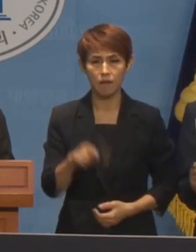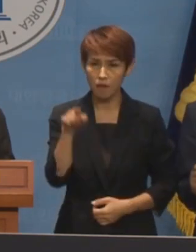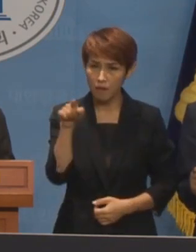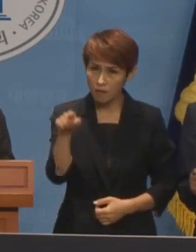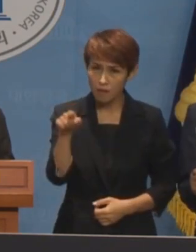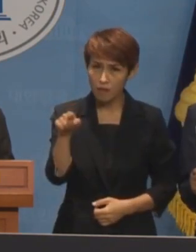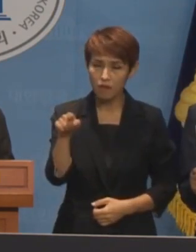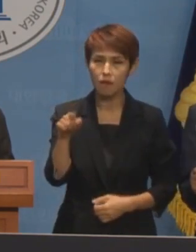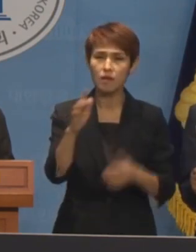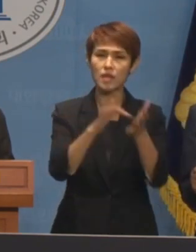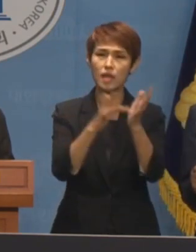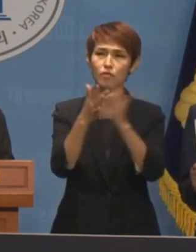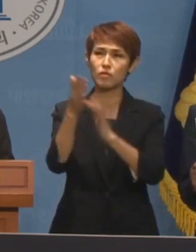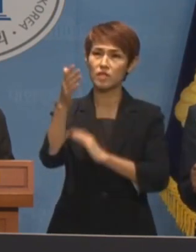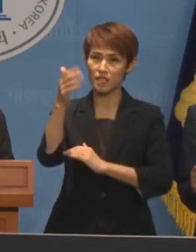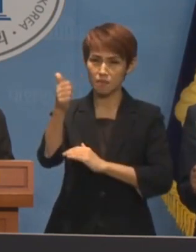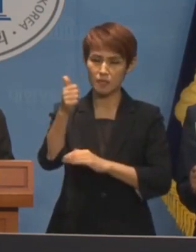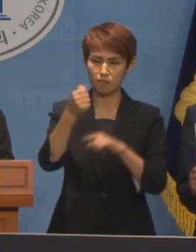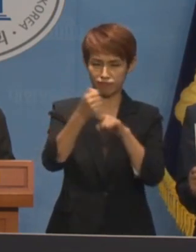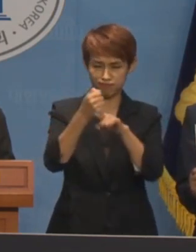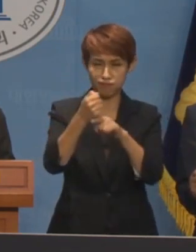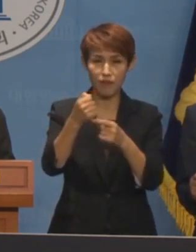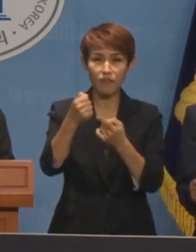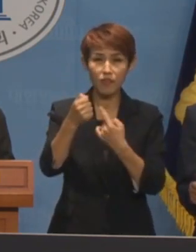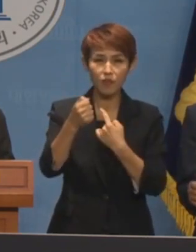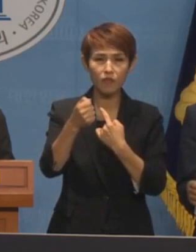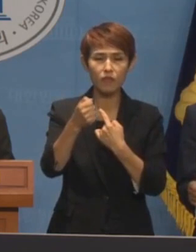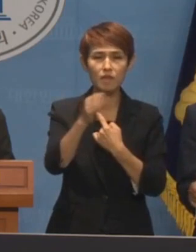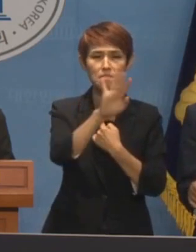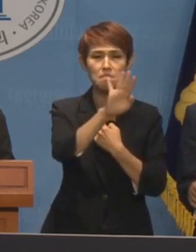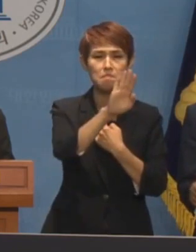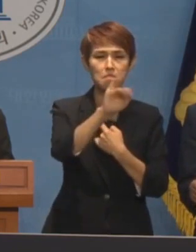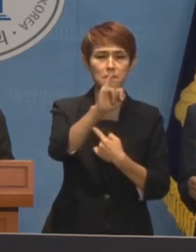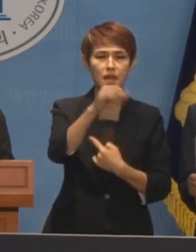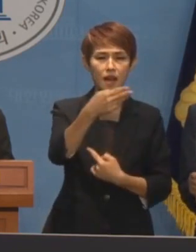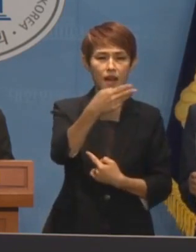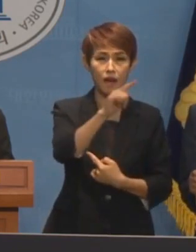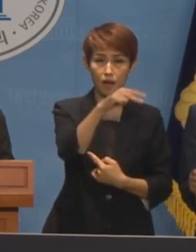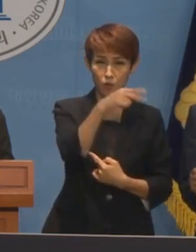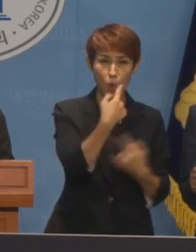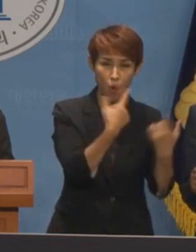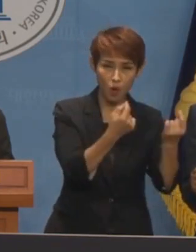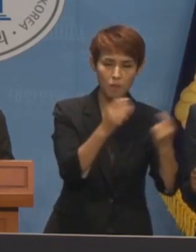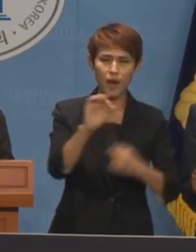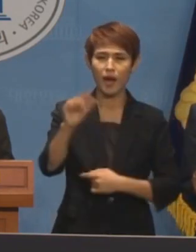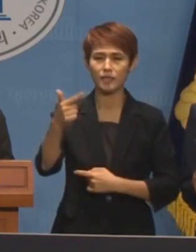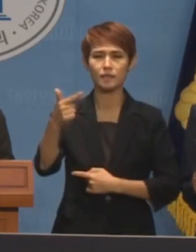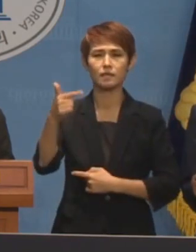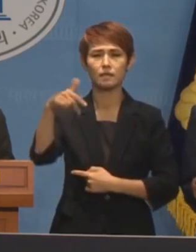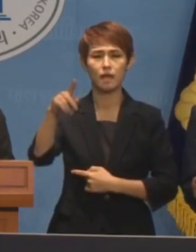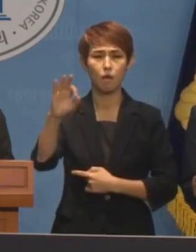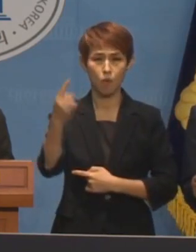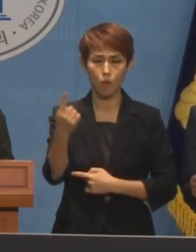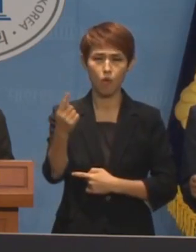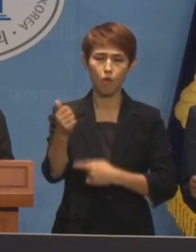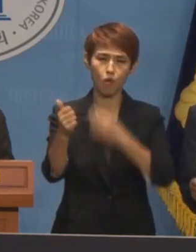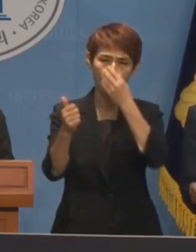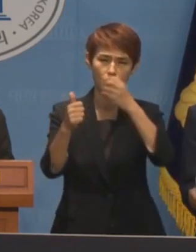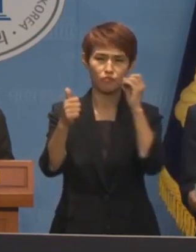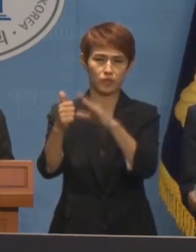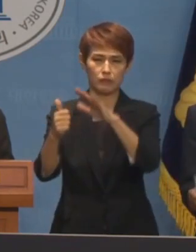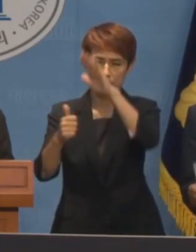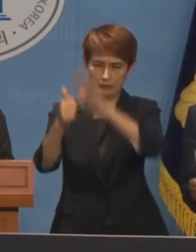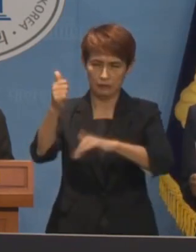다시 예수님을 신문한 빌라도 총독처럼 안창호 후보의 인격을 모독하고 신앙을 사정없이